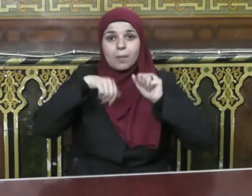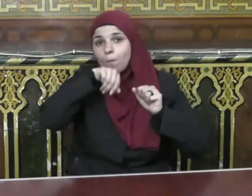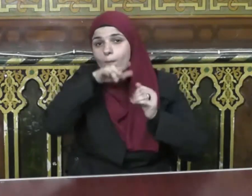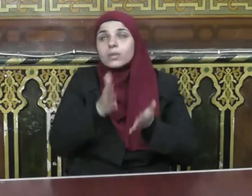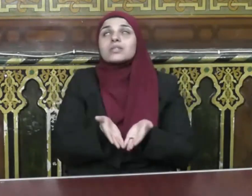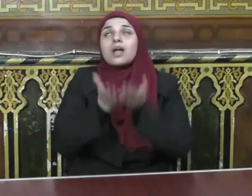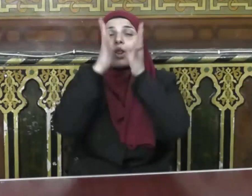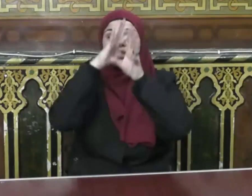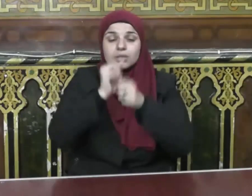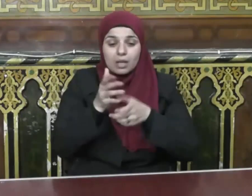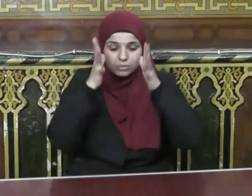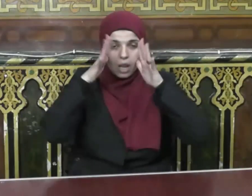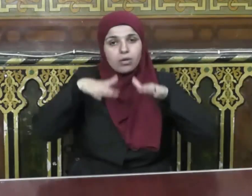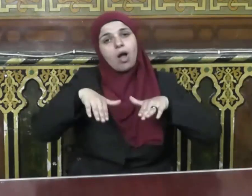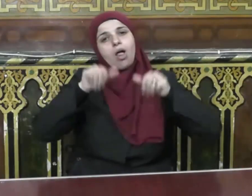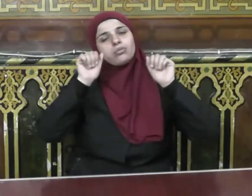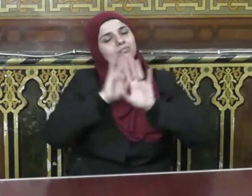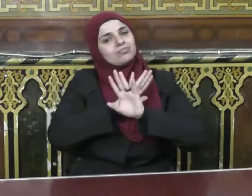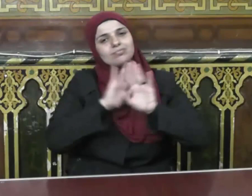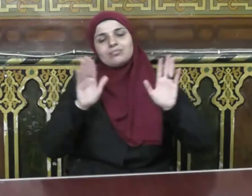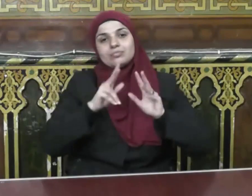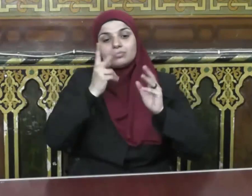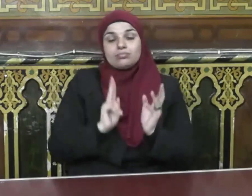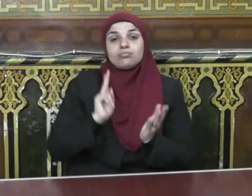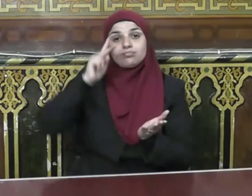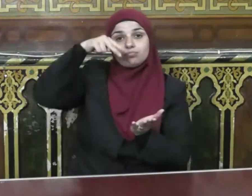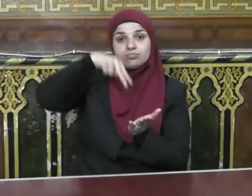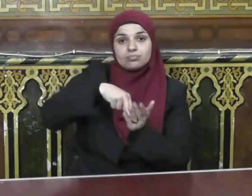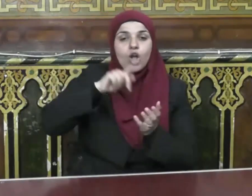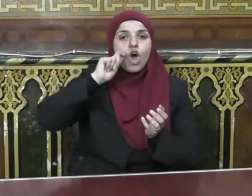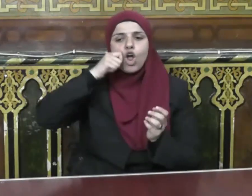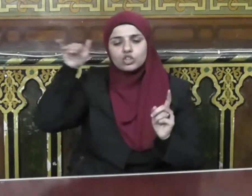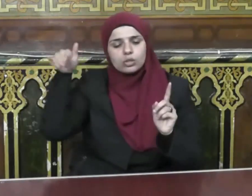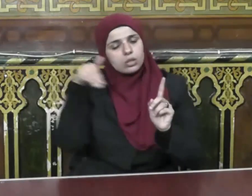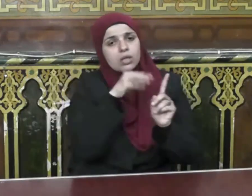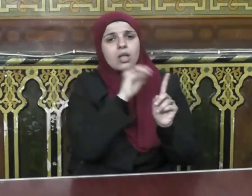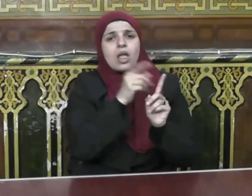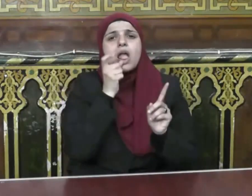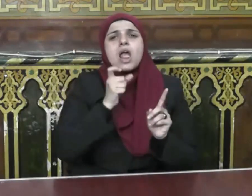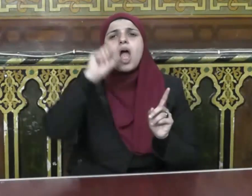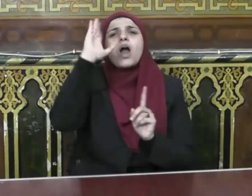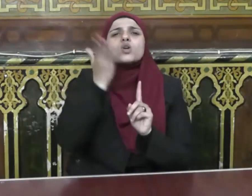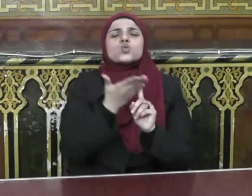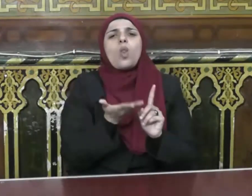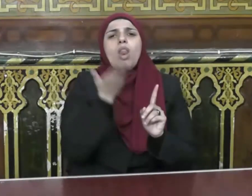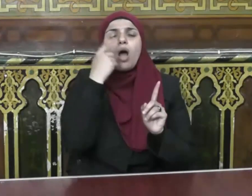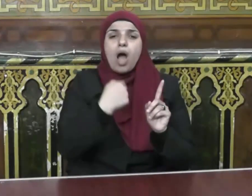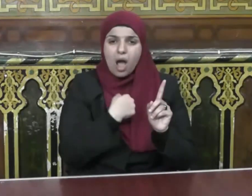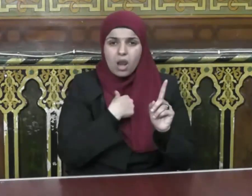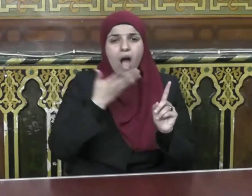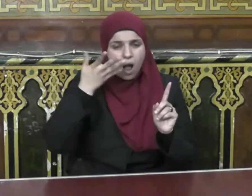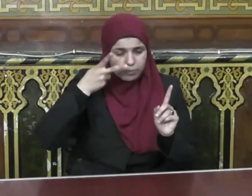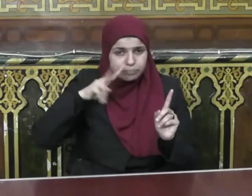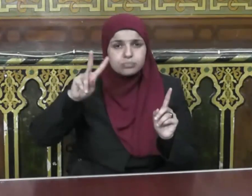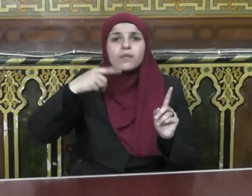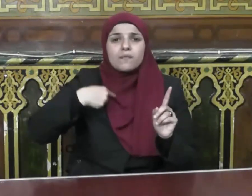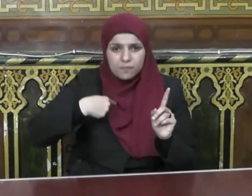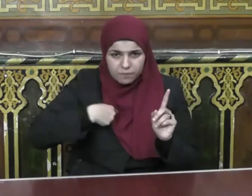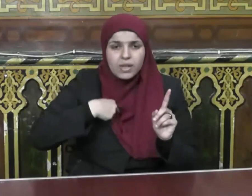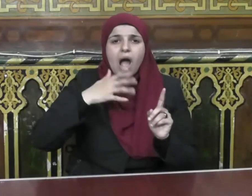عليه وسلم الصلاة قام إليه الرجل فقال: يا رسول الله، إني أصبت حداً فأقم